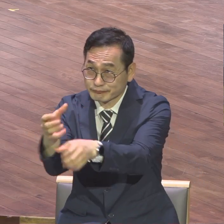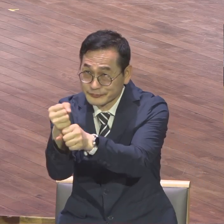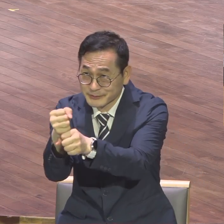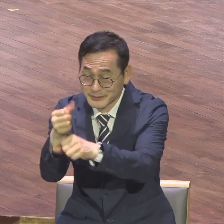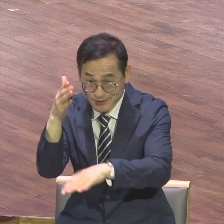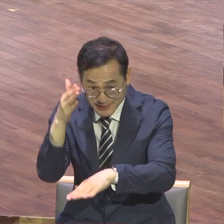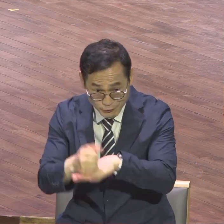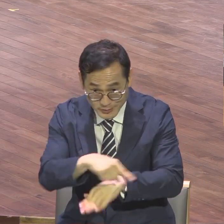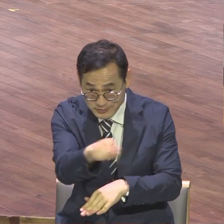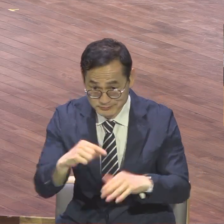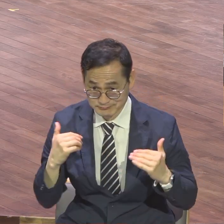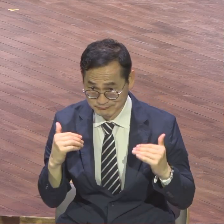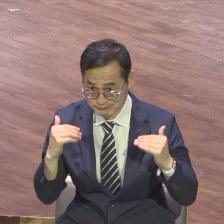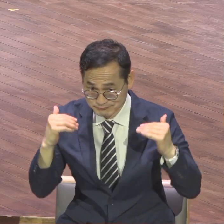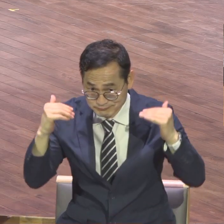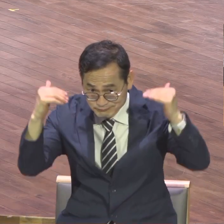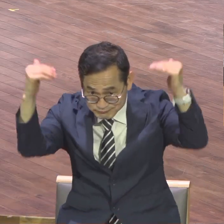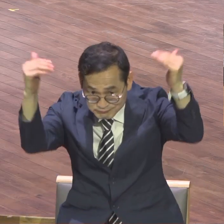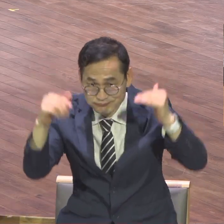거야.